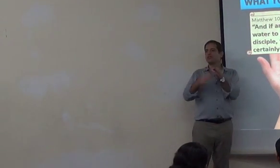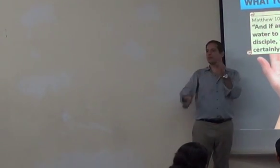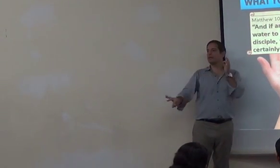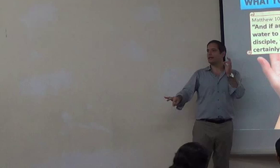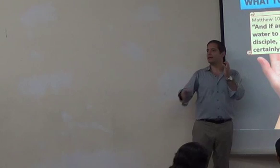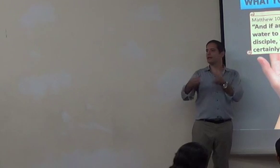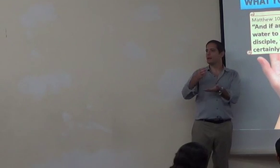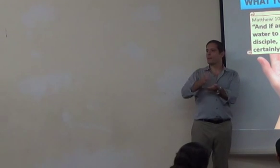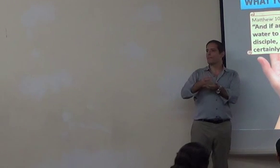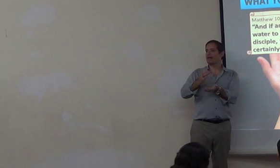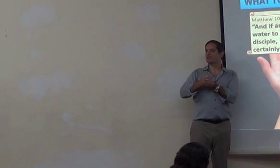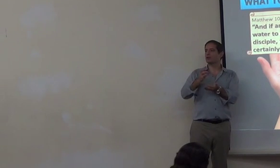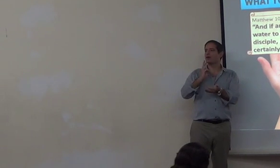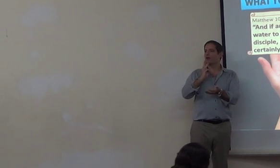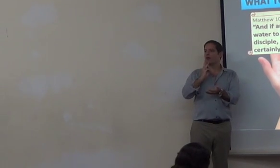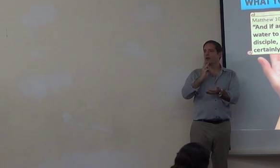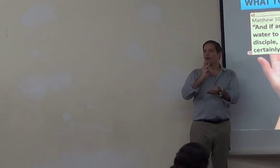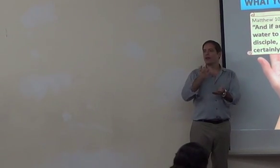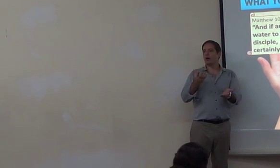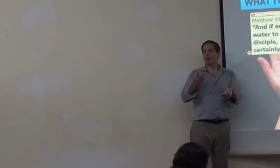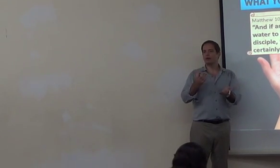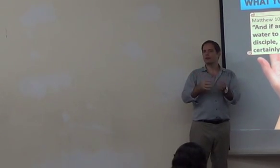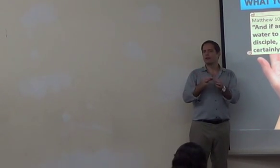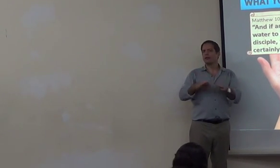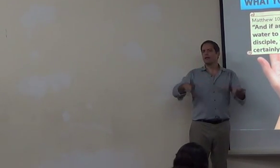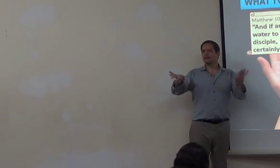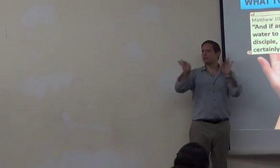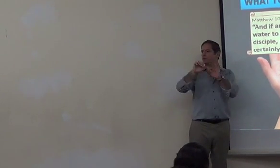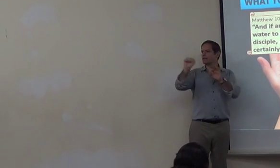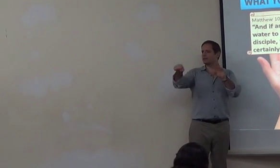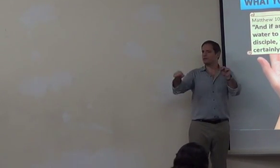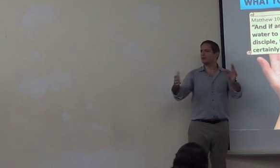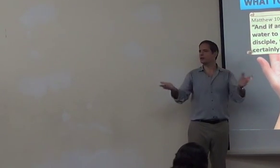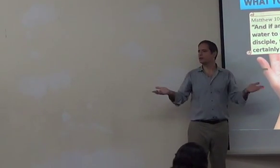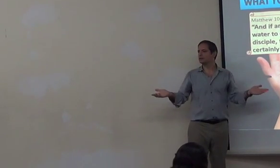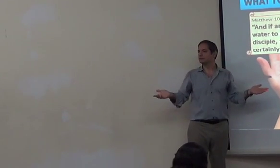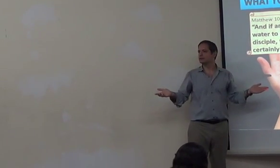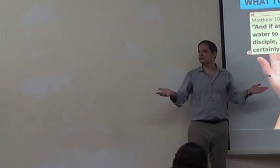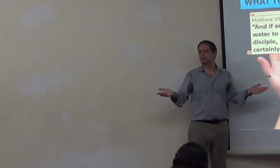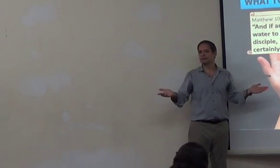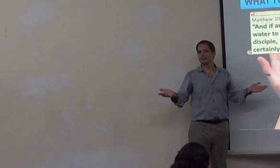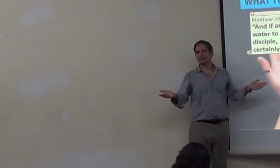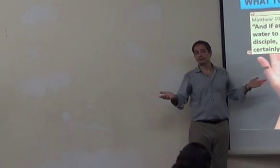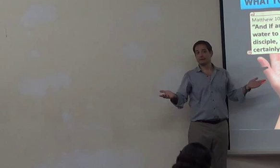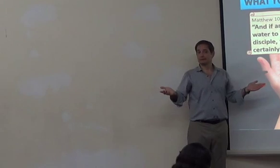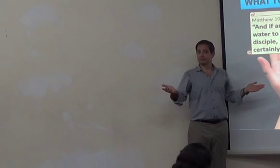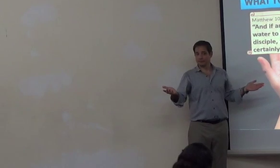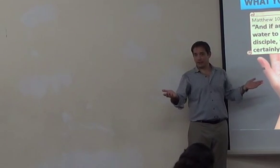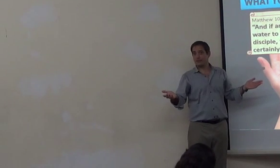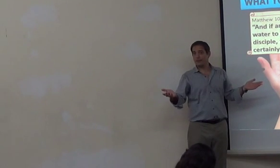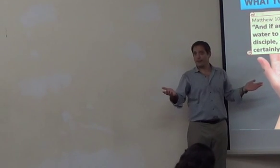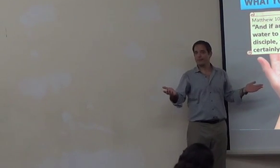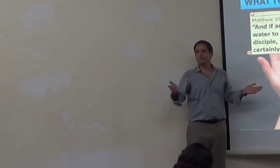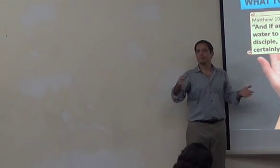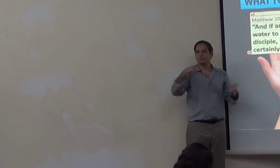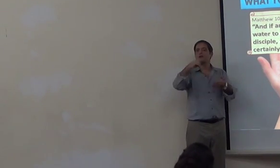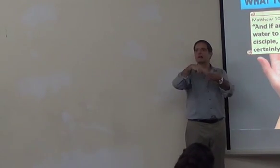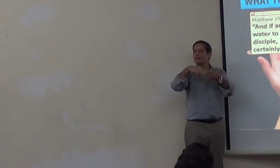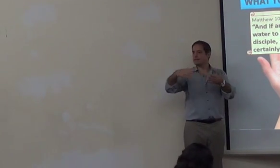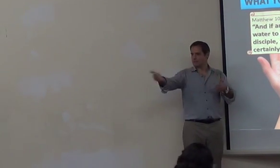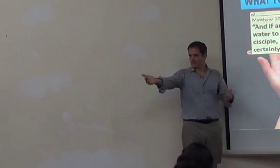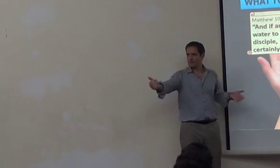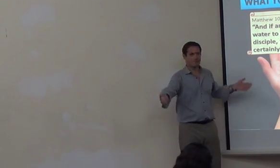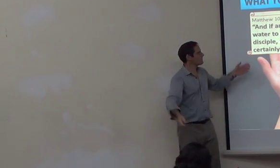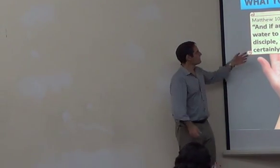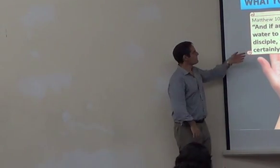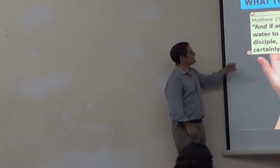Miren, un simple vaso de agua. ¿Es importante sí o no? ¿Sí? Miren lo que